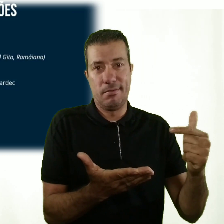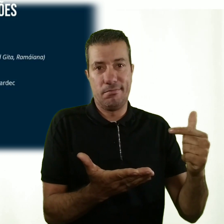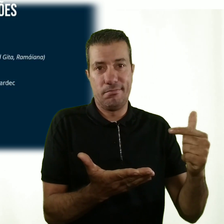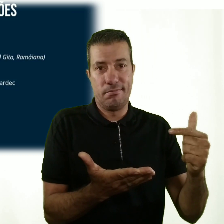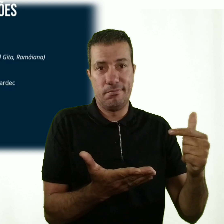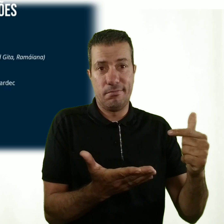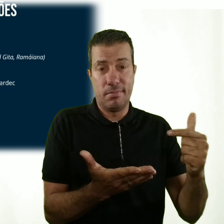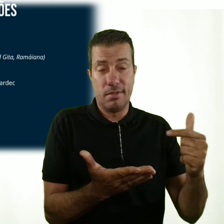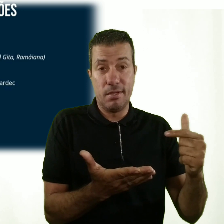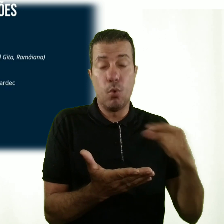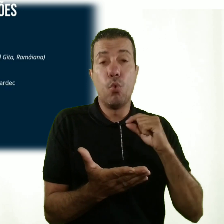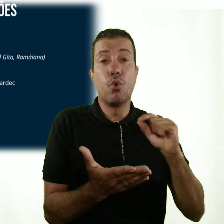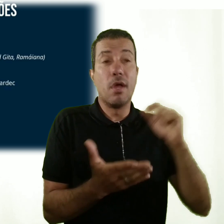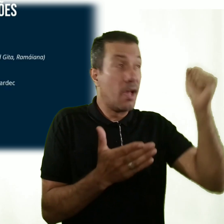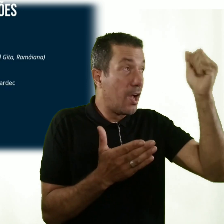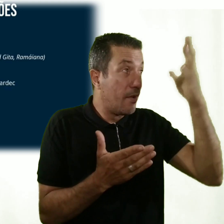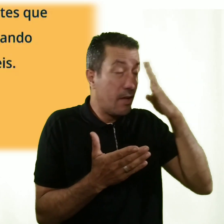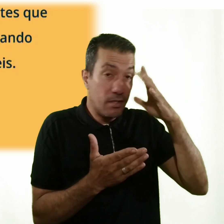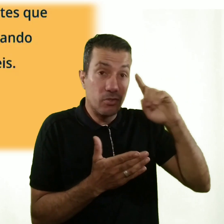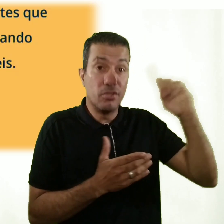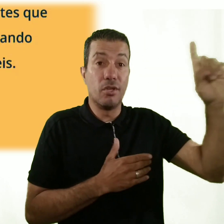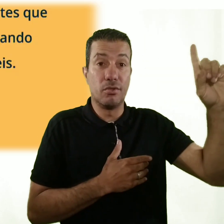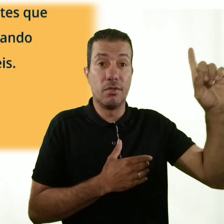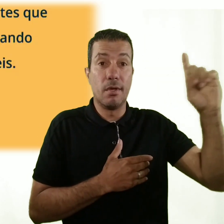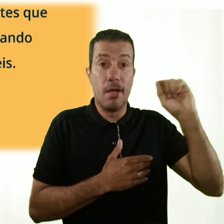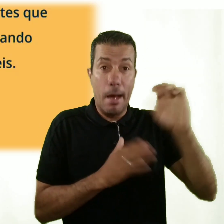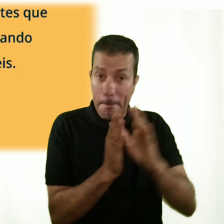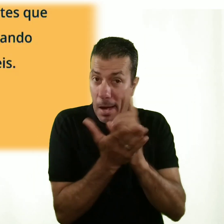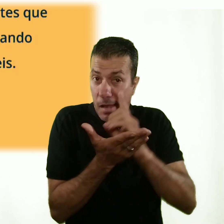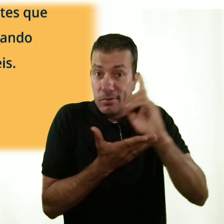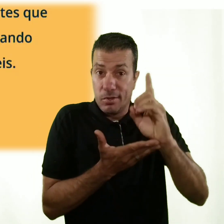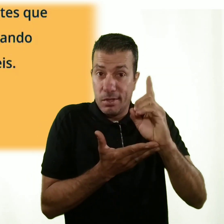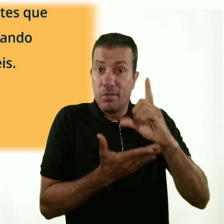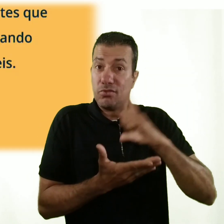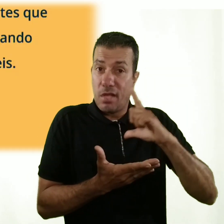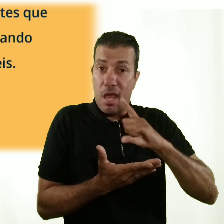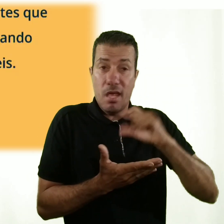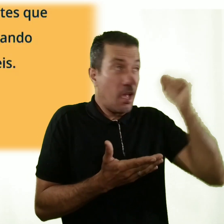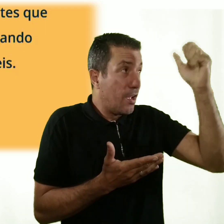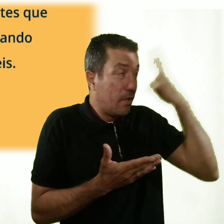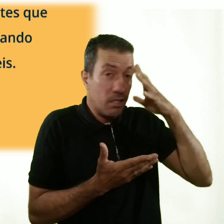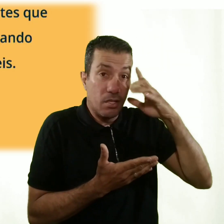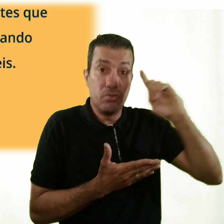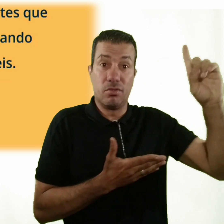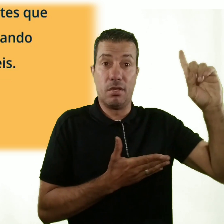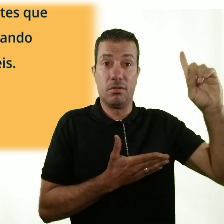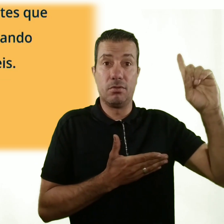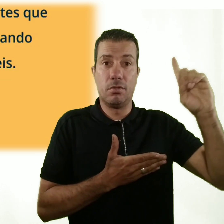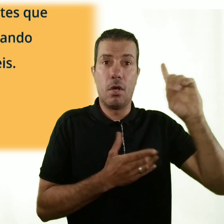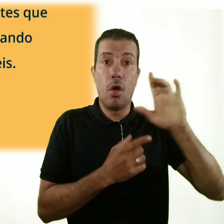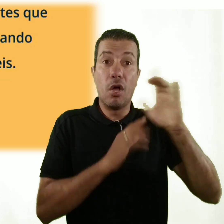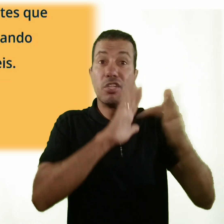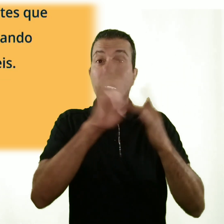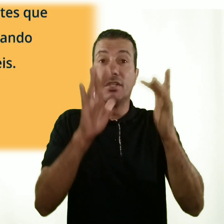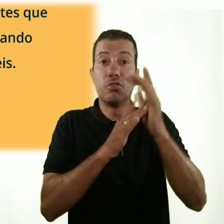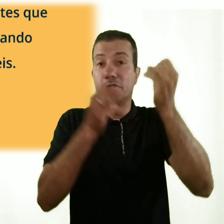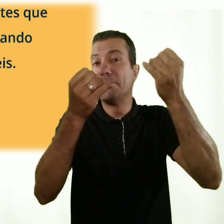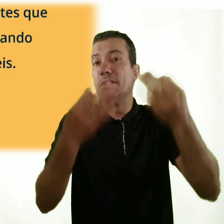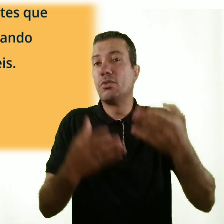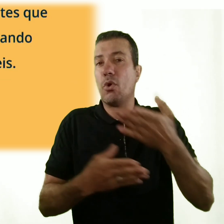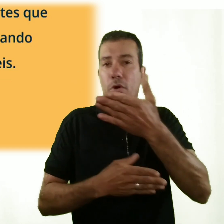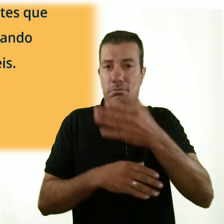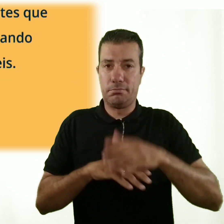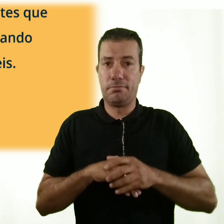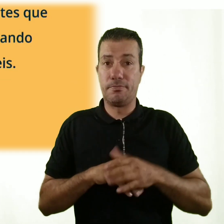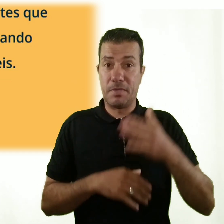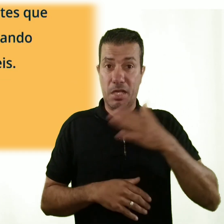Quem é que tem a revelação divina? A Bíblia é que tem a revelação divina. E olha só o que Jesus falou. Eu